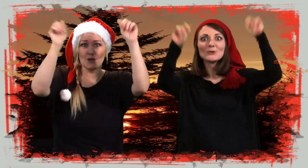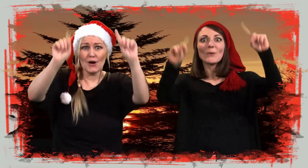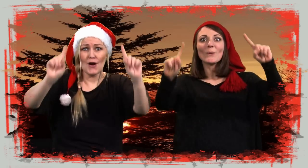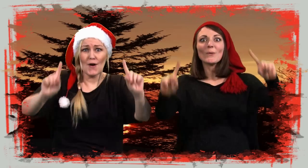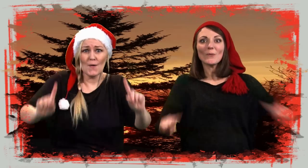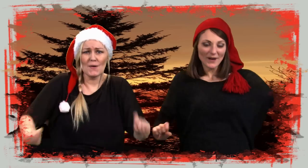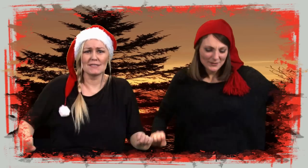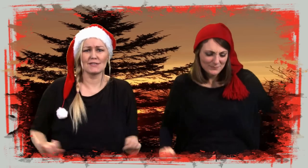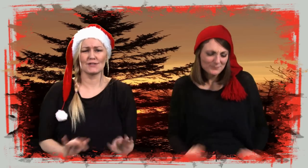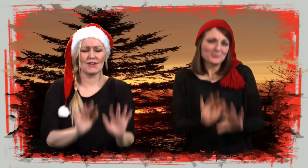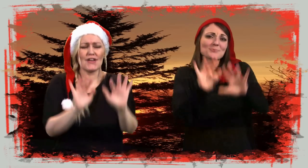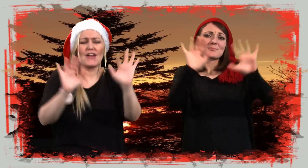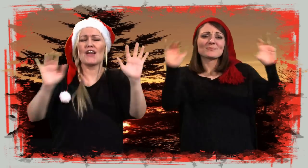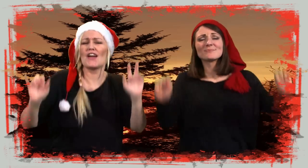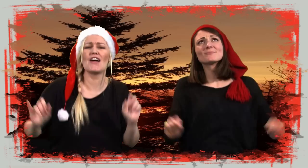jólaskamst